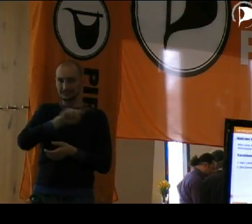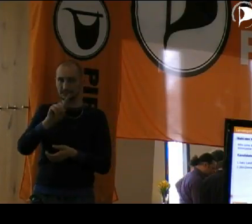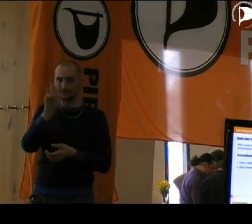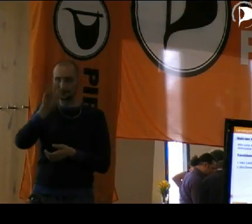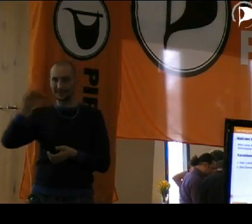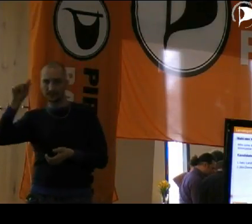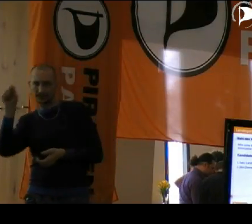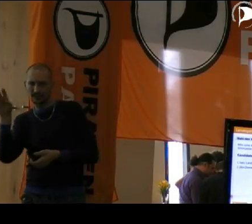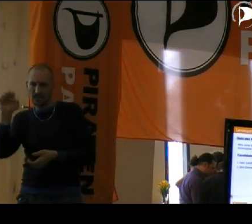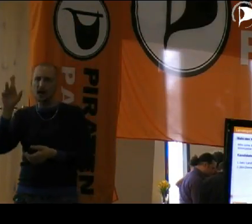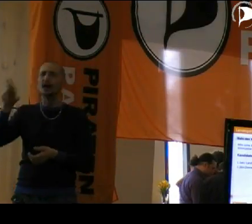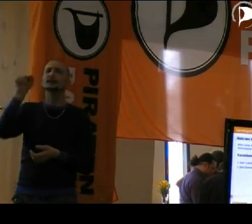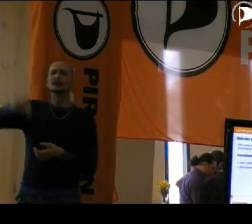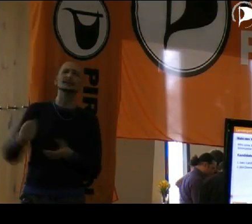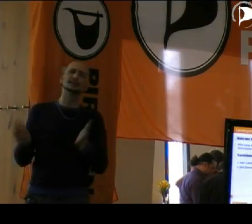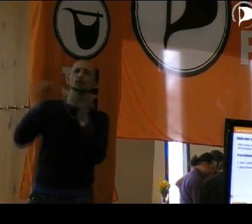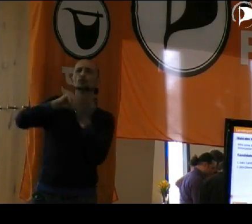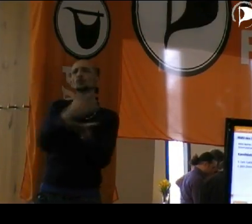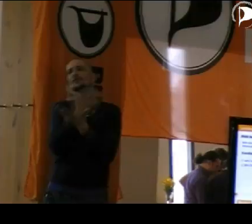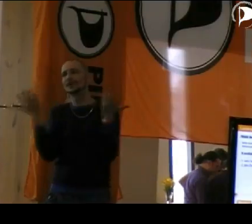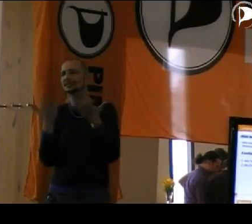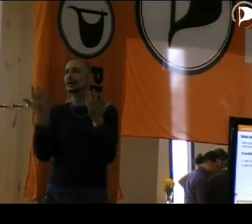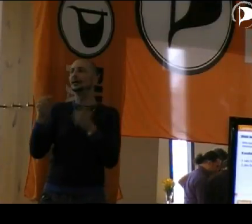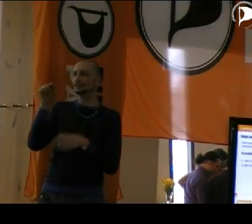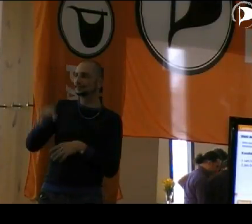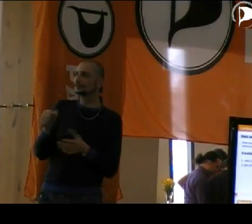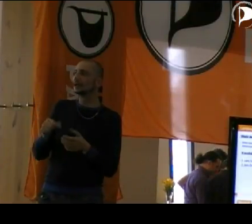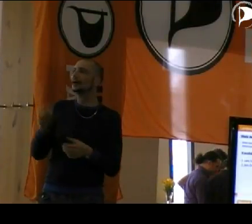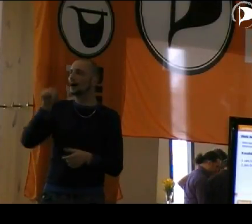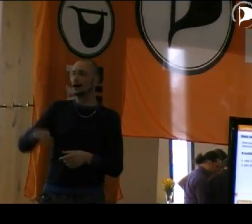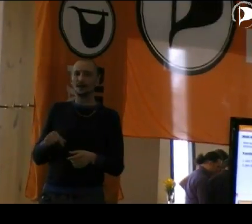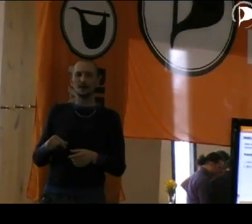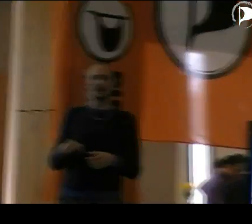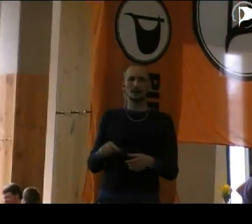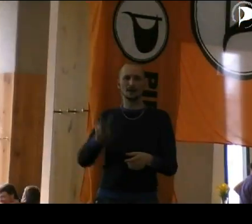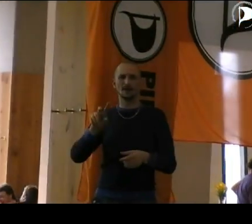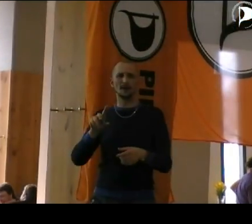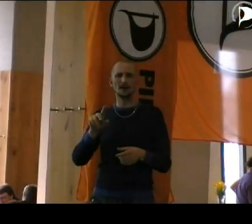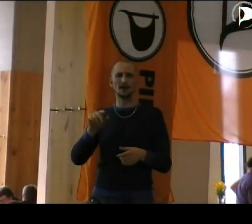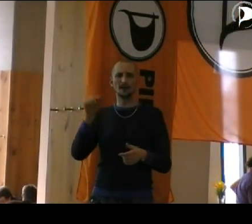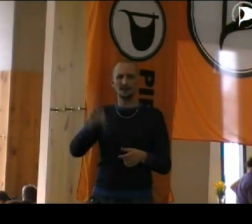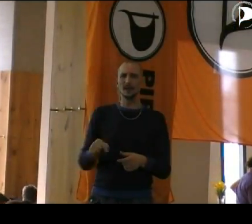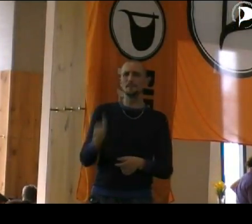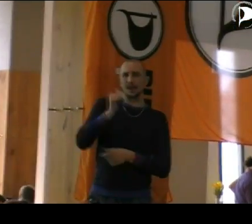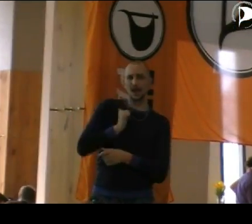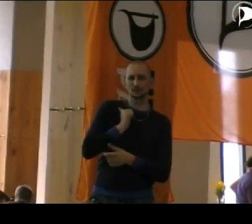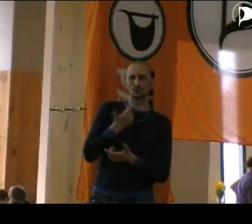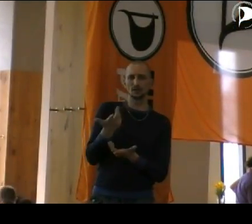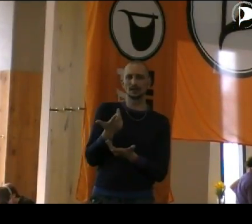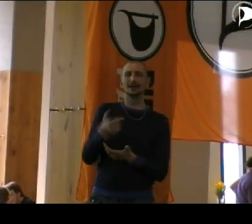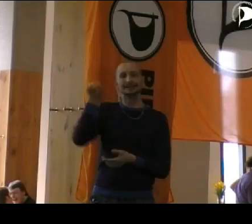welt ist das halt ich hör doch mal das ist zum prediger kanzel sind es nicht in ordnung